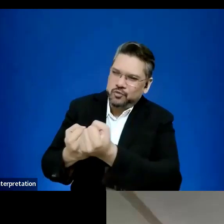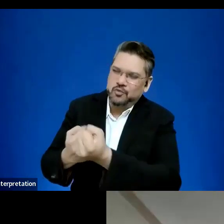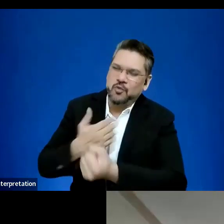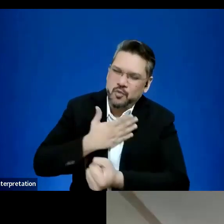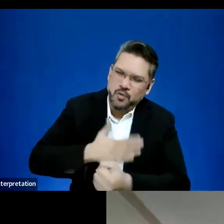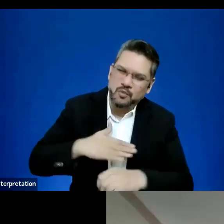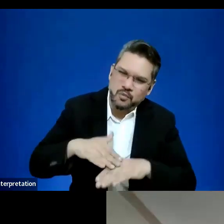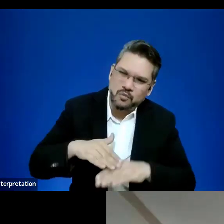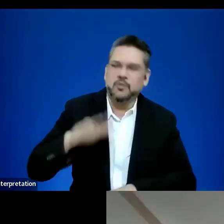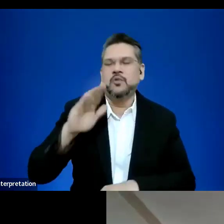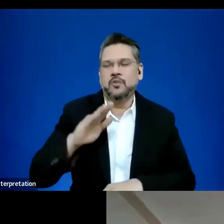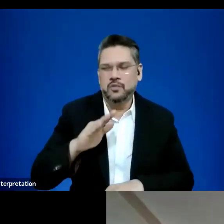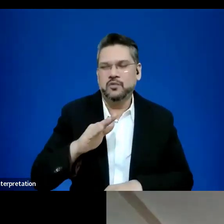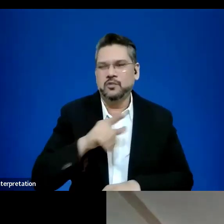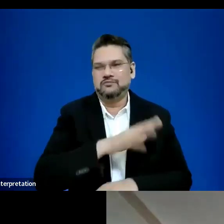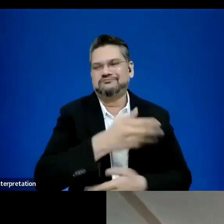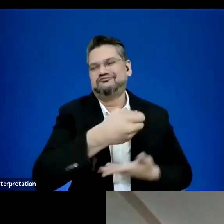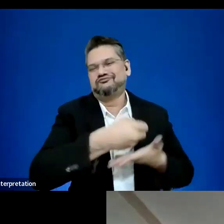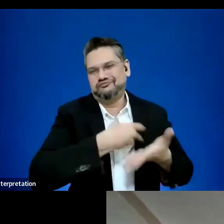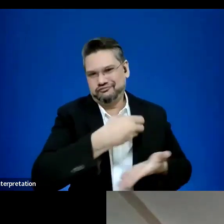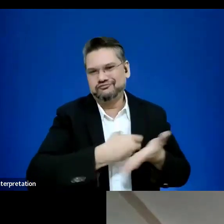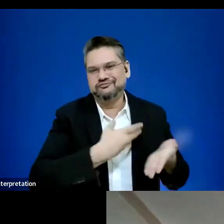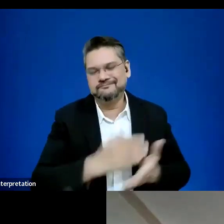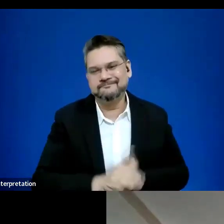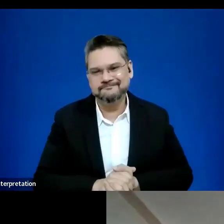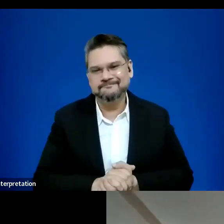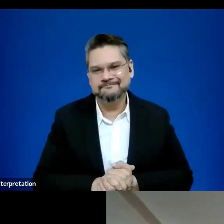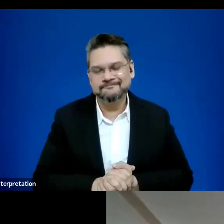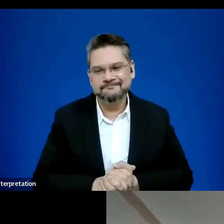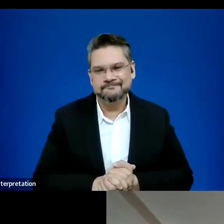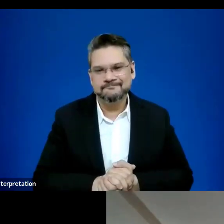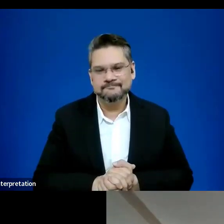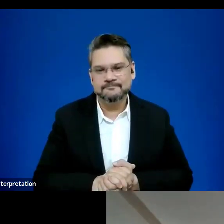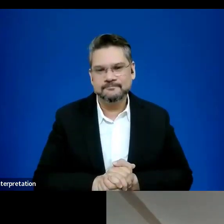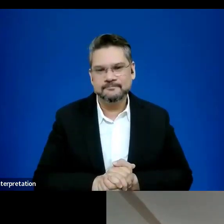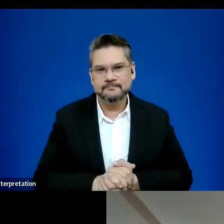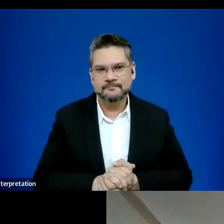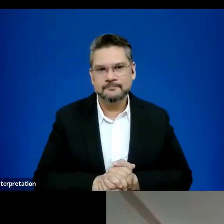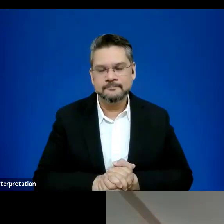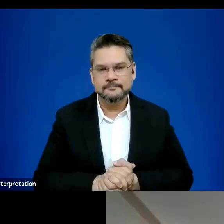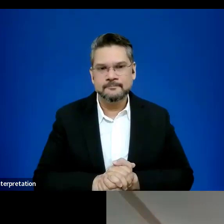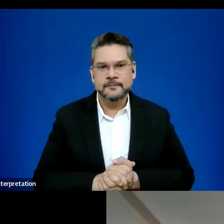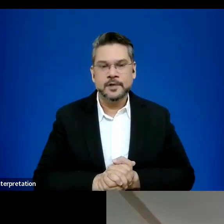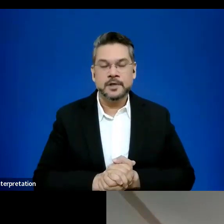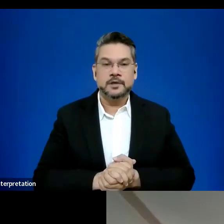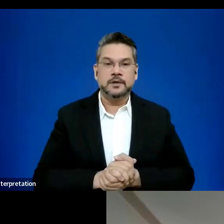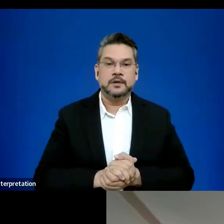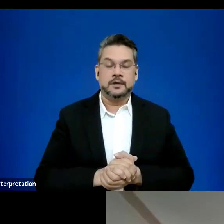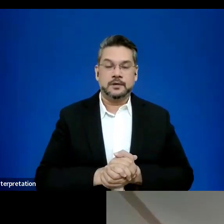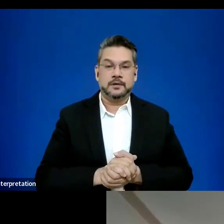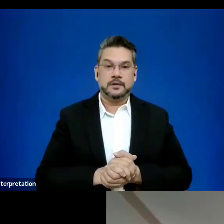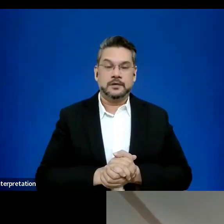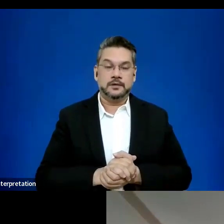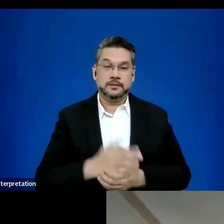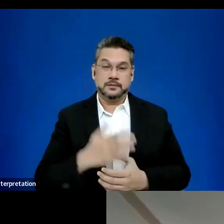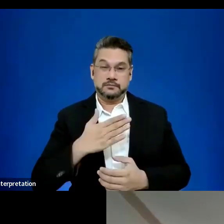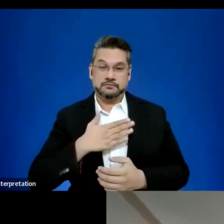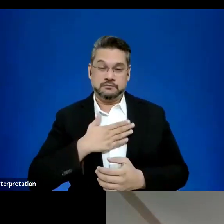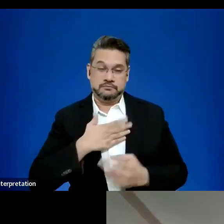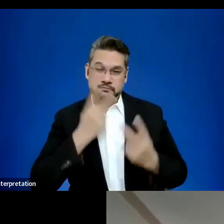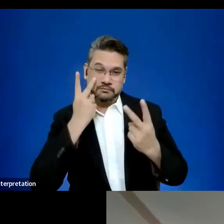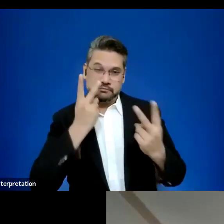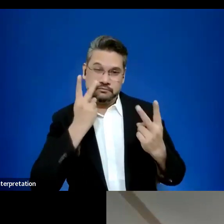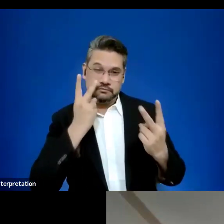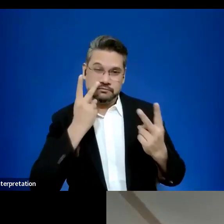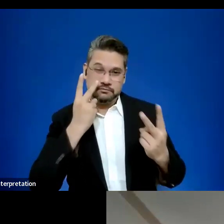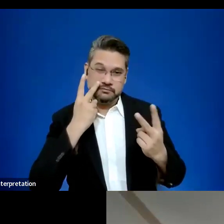我希望呢，能够去，我希望能够去接触到，去帮助到更多的人需要帮助的